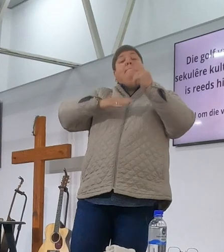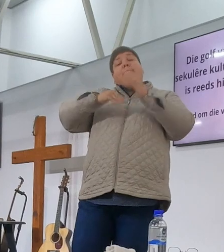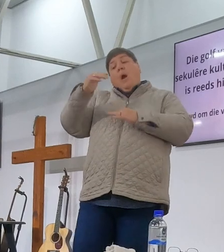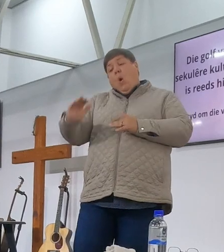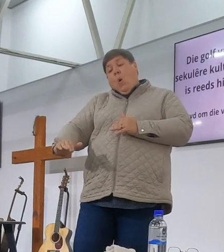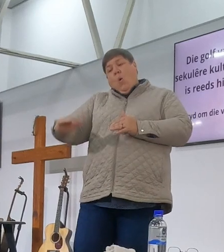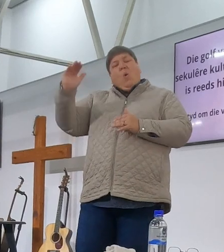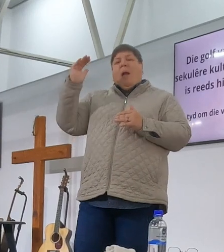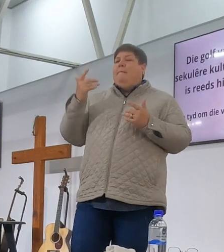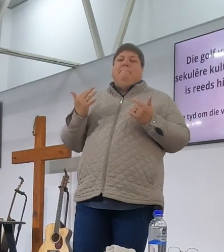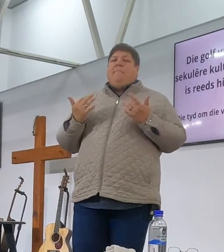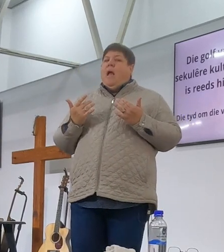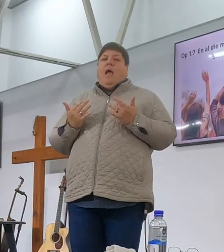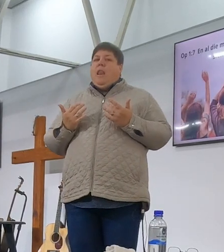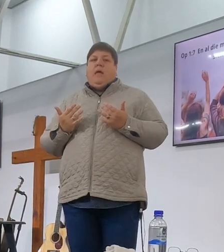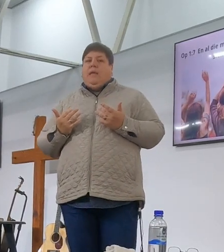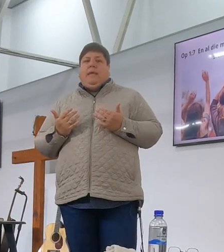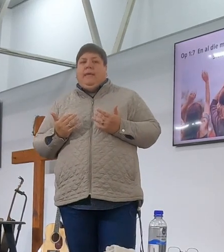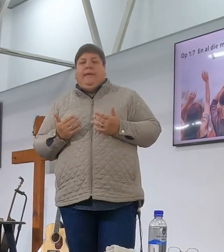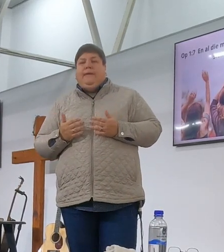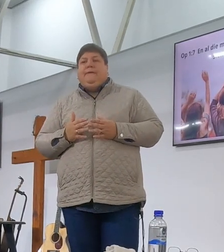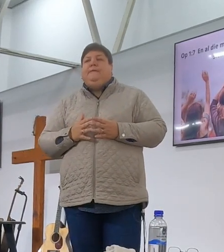te kry.